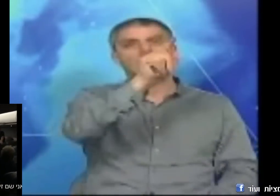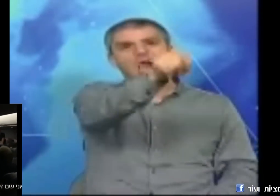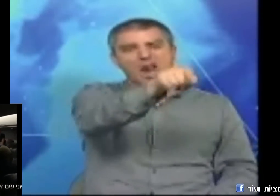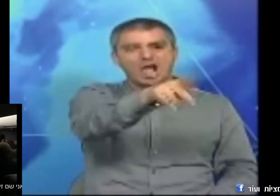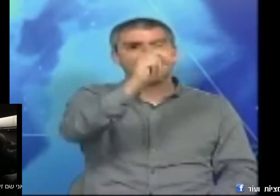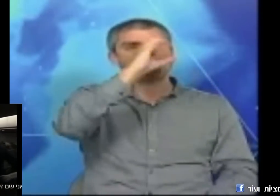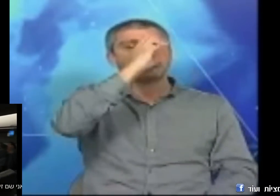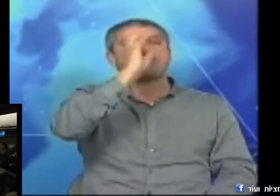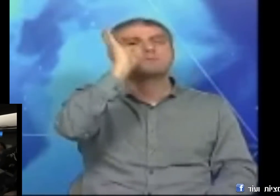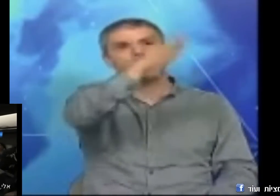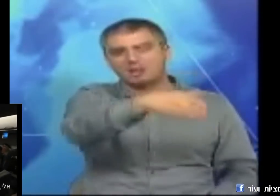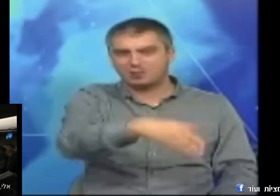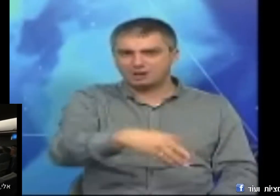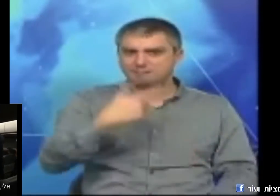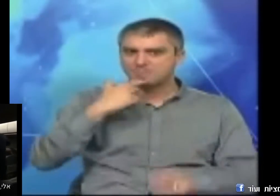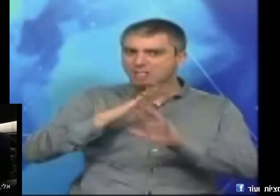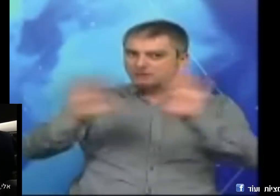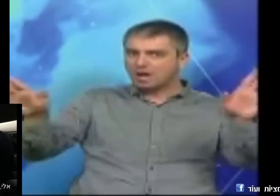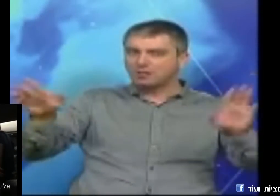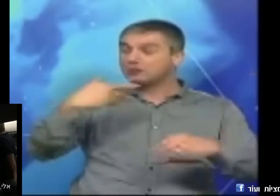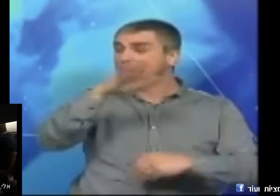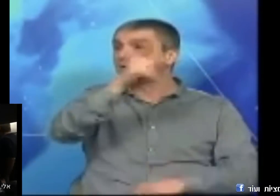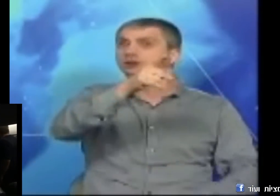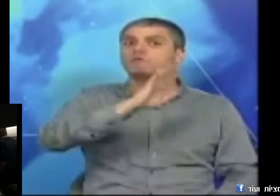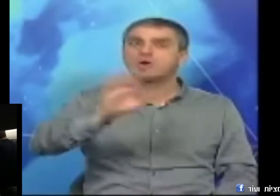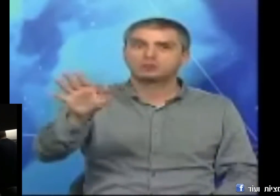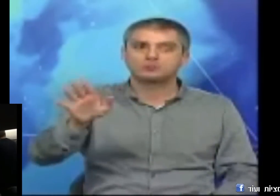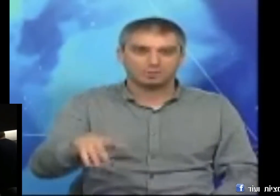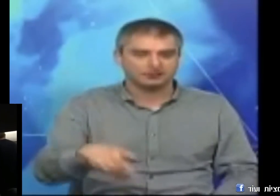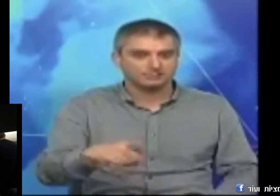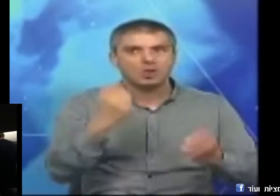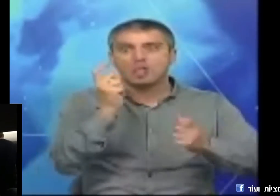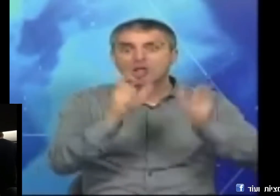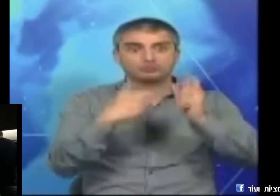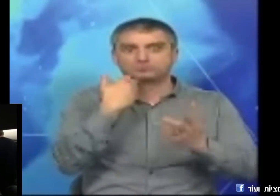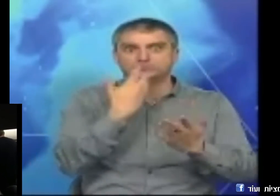לאבדנה. לא, יאללה. נוסעים מספרים כי הקבוצה עלתה למה.